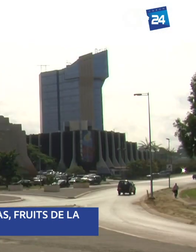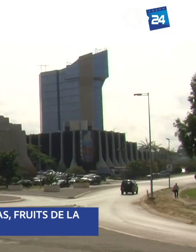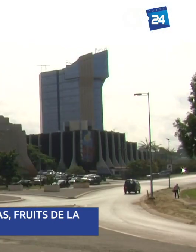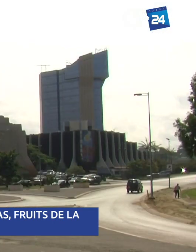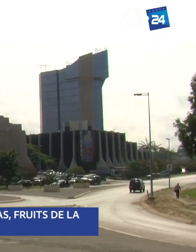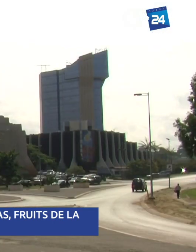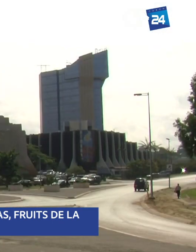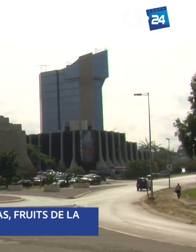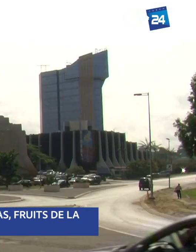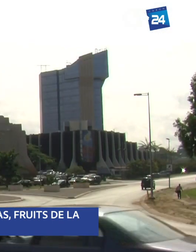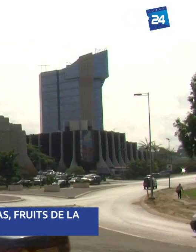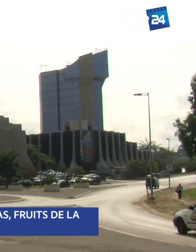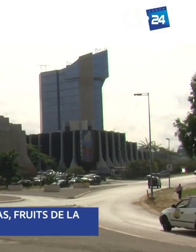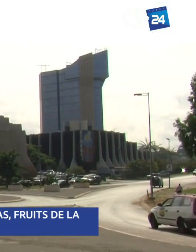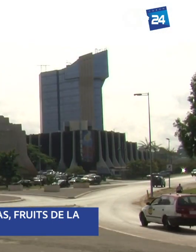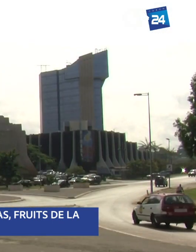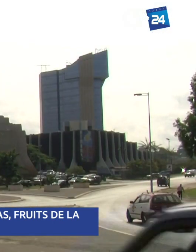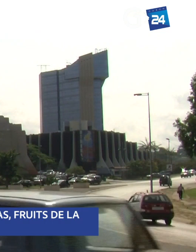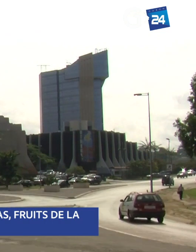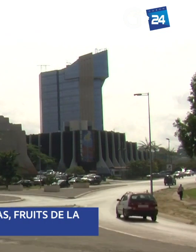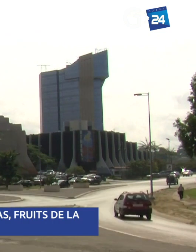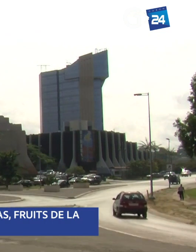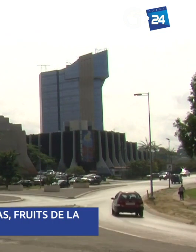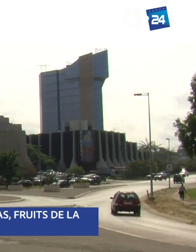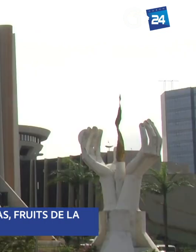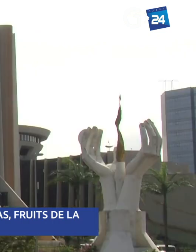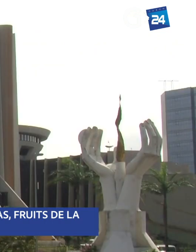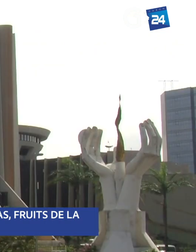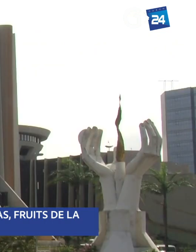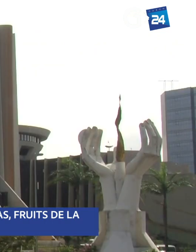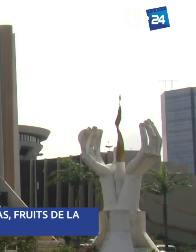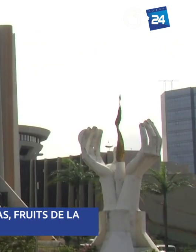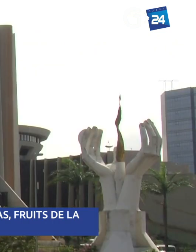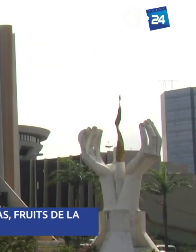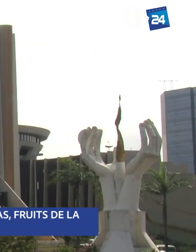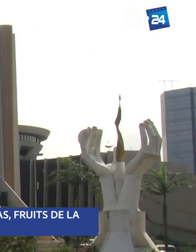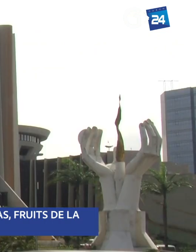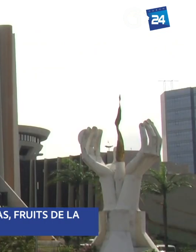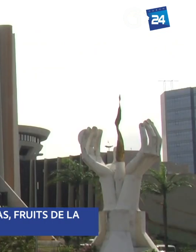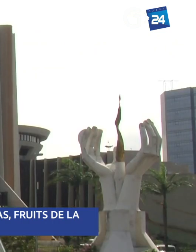responsabilité qui semble s'être endormi apparaît désormais comme une nécessité.